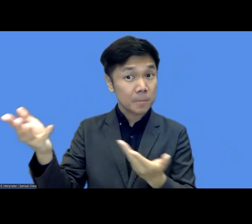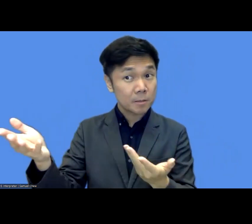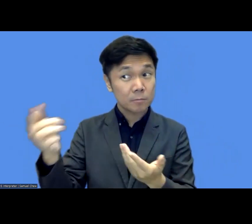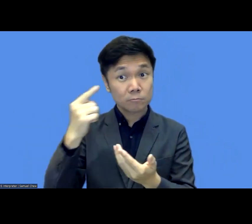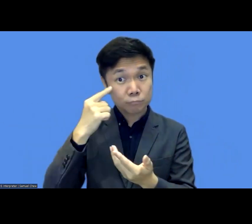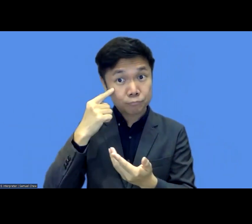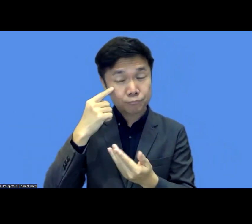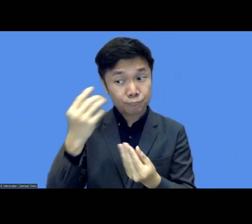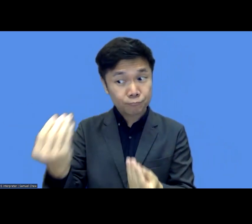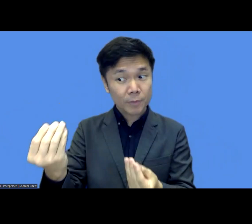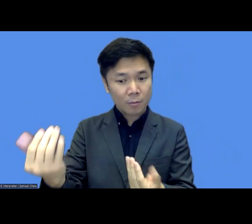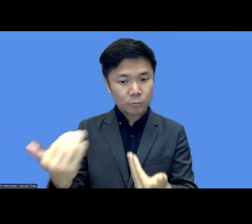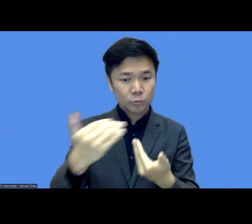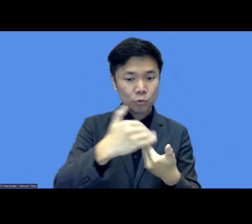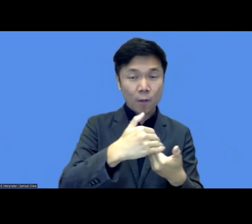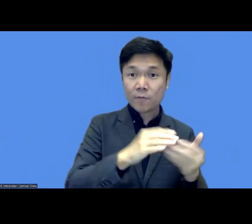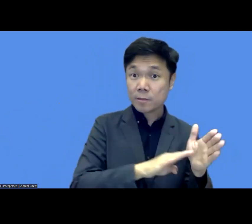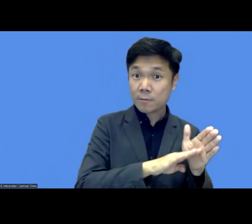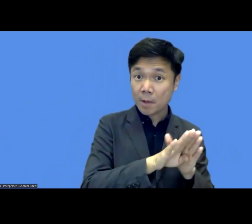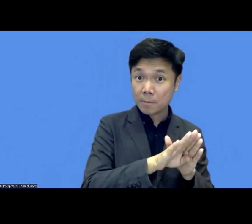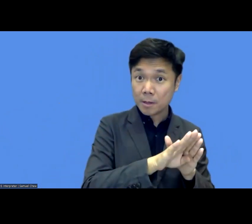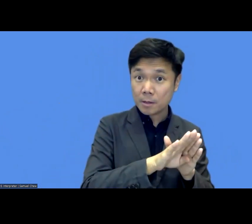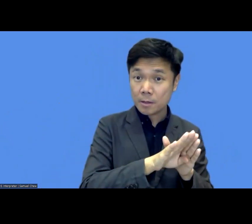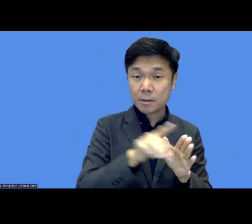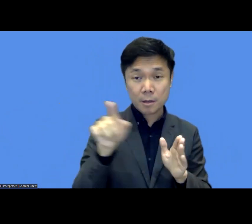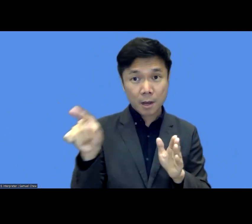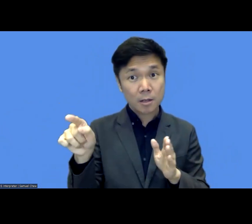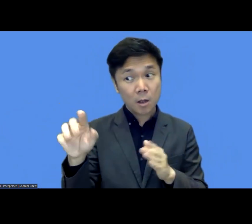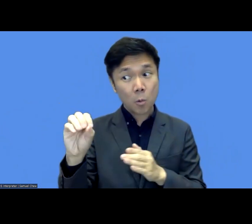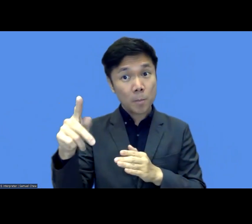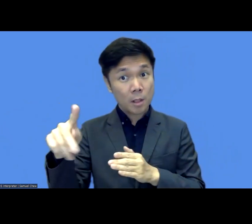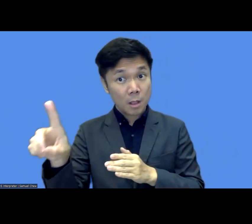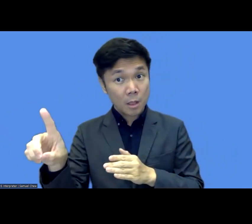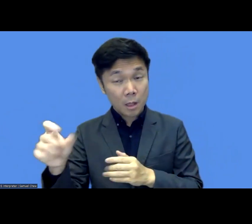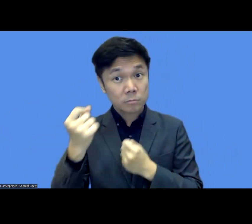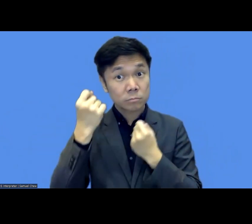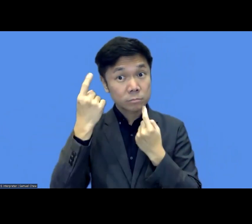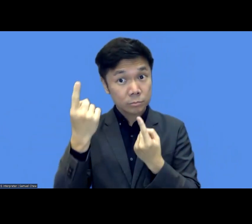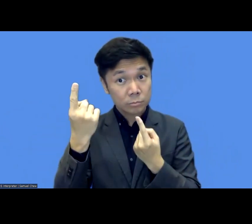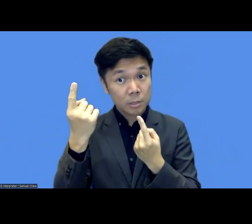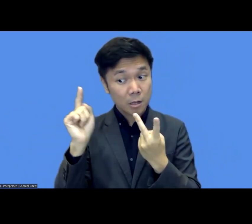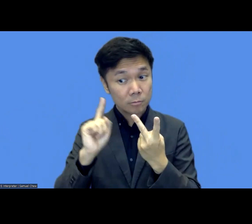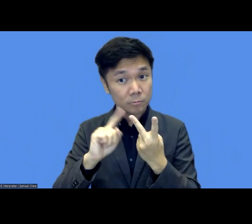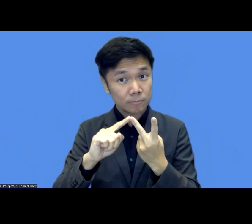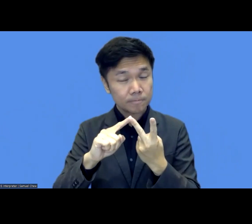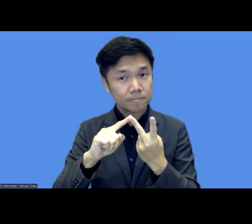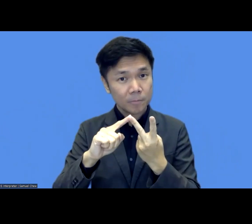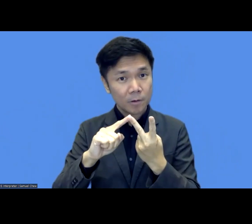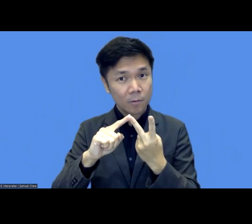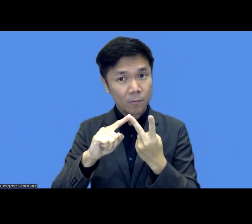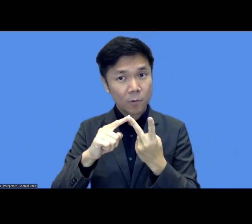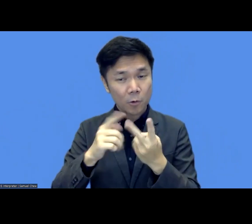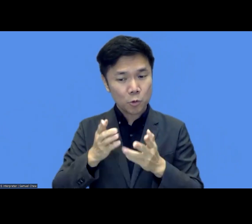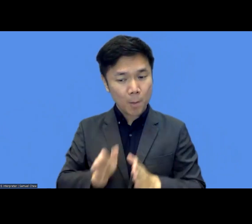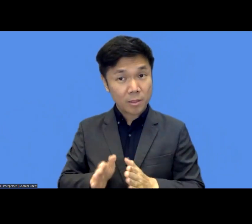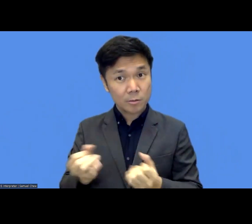que a lo mejor quieren trabajar en el desenvolvimiento y entender entidades locales